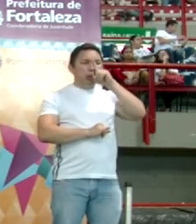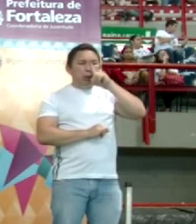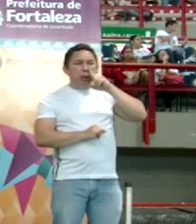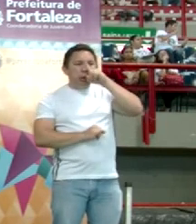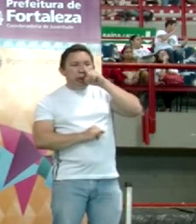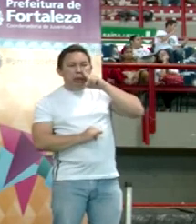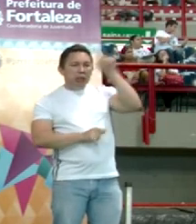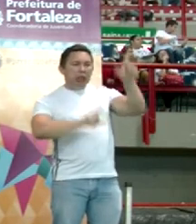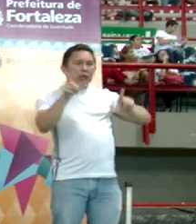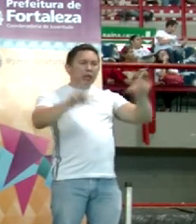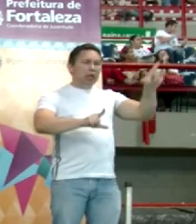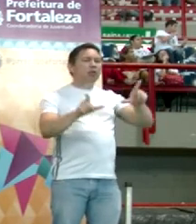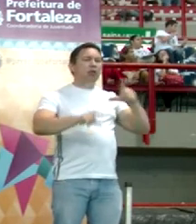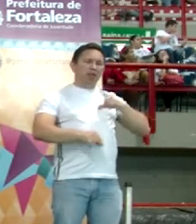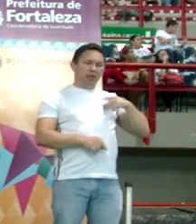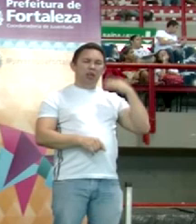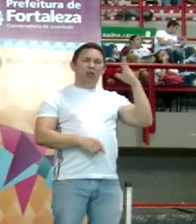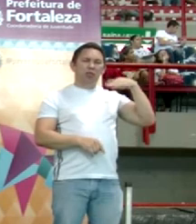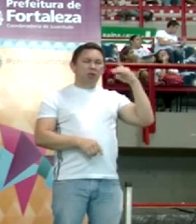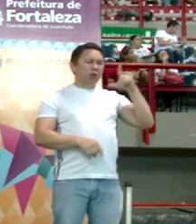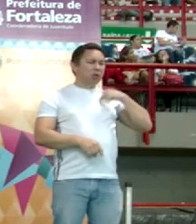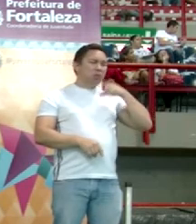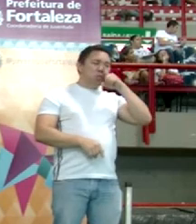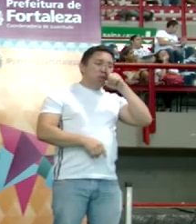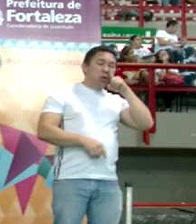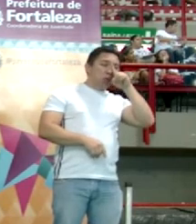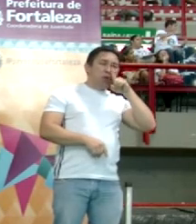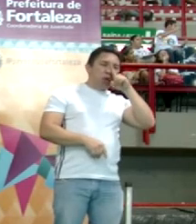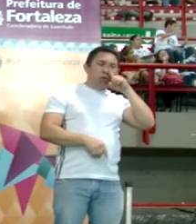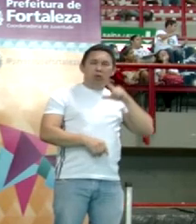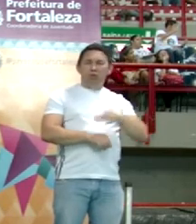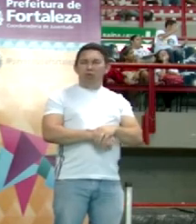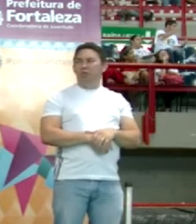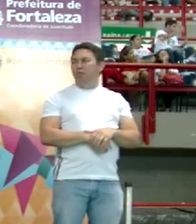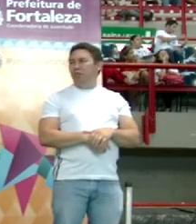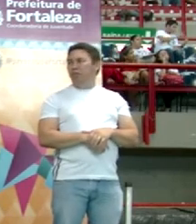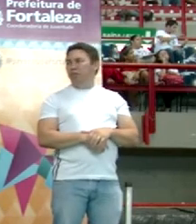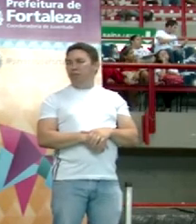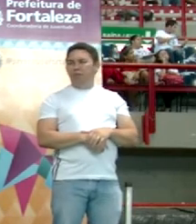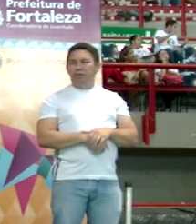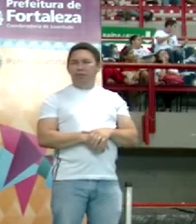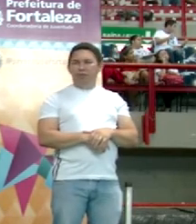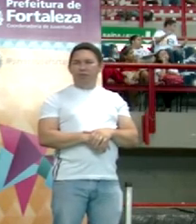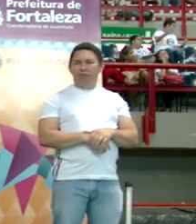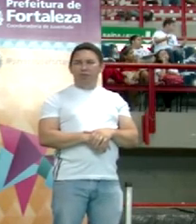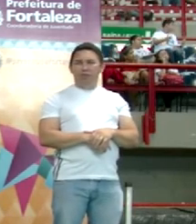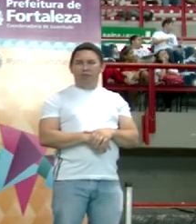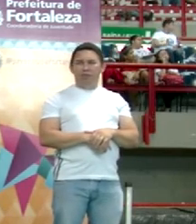falando? Do plantão lá, que quando entra. Já viu aquela música do plantão? Né?